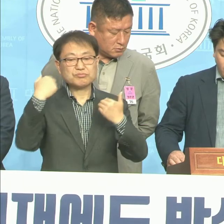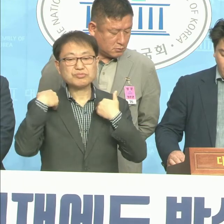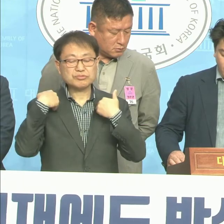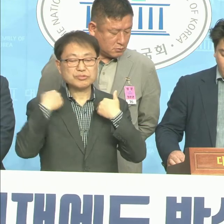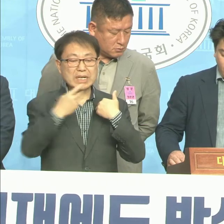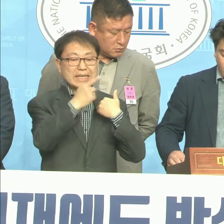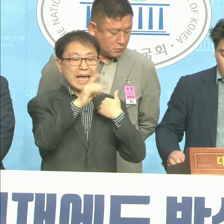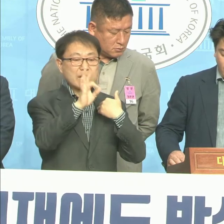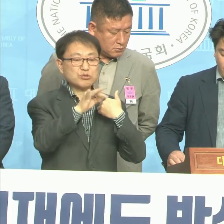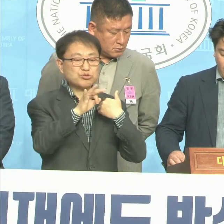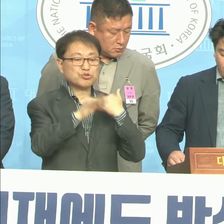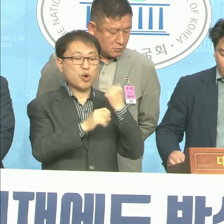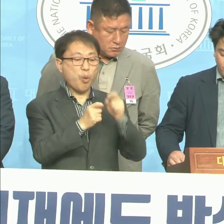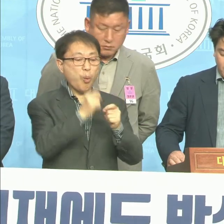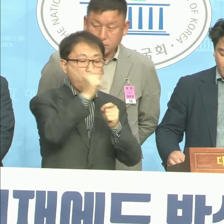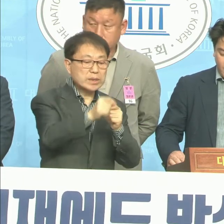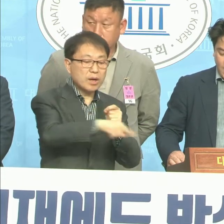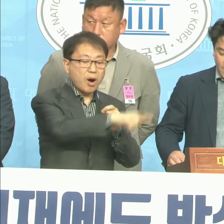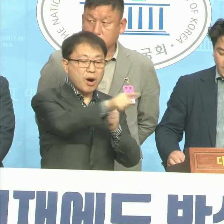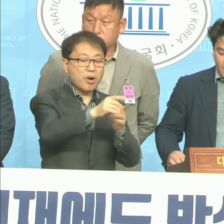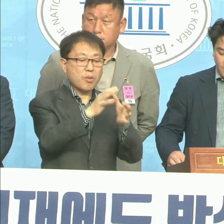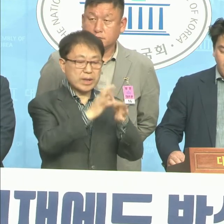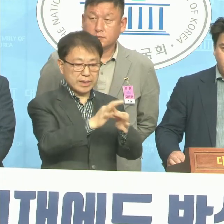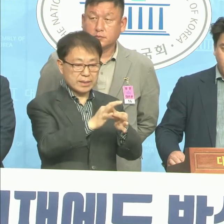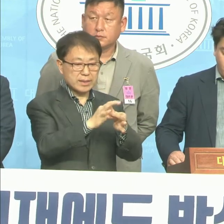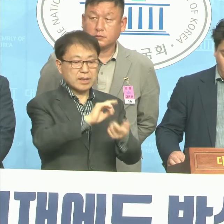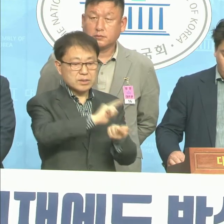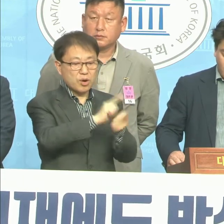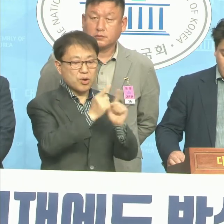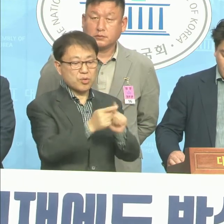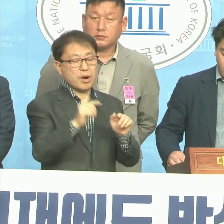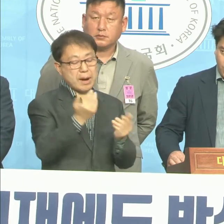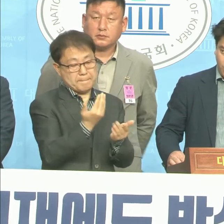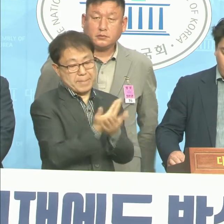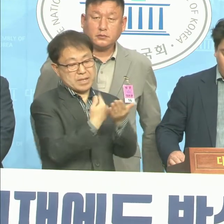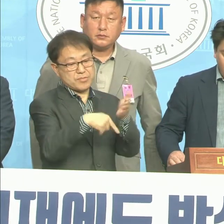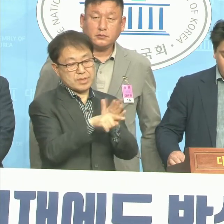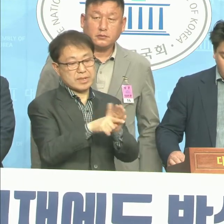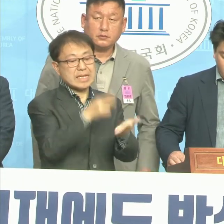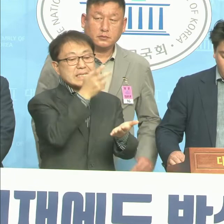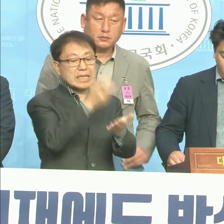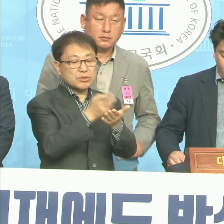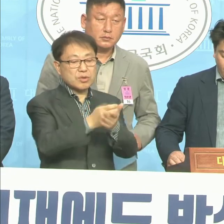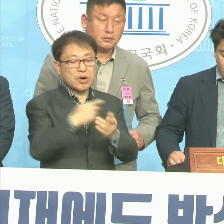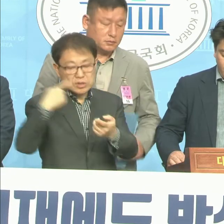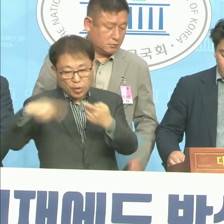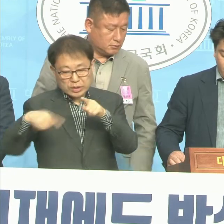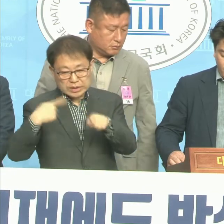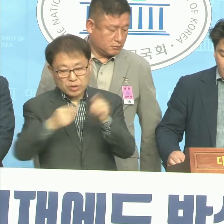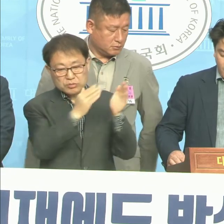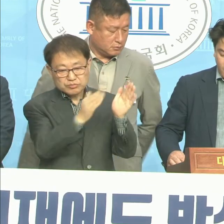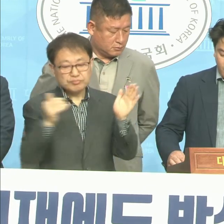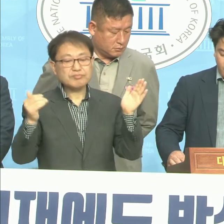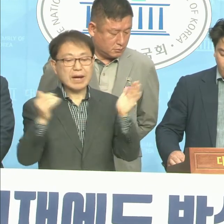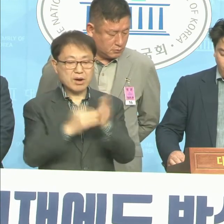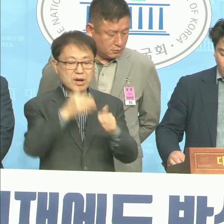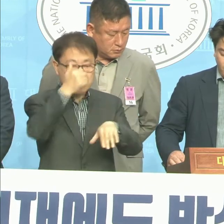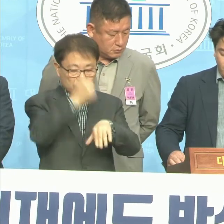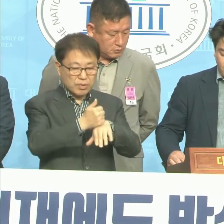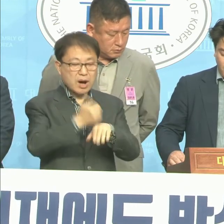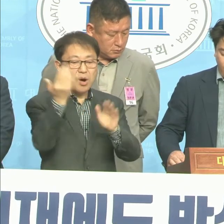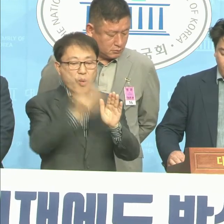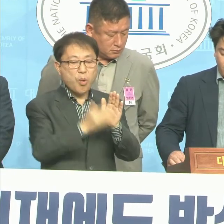대우조선해양의 온천과 하도 9 업체가 상생할 수 있도록 제도적으로 정치적으로 마무리를 하여 결과적으로